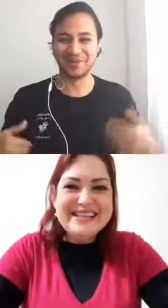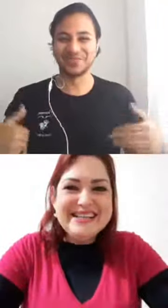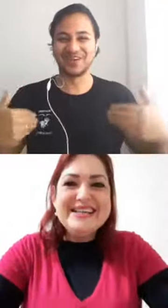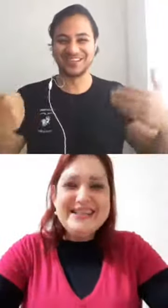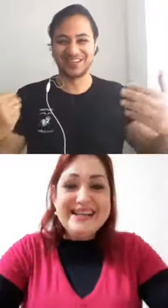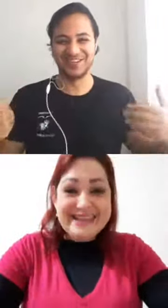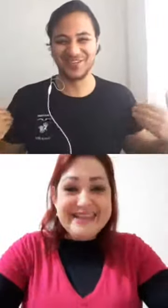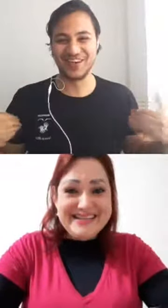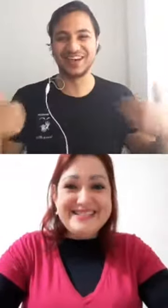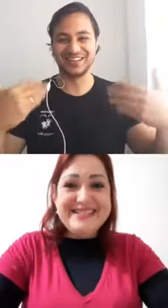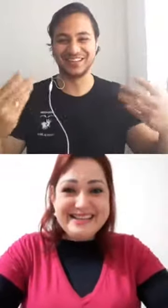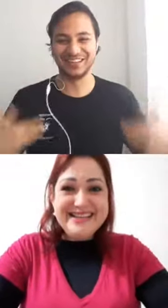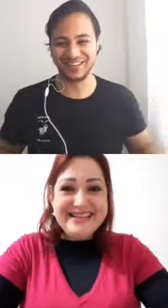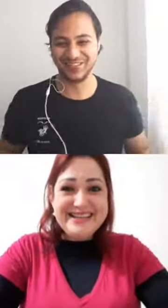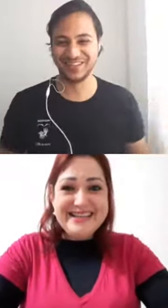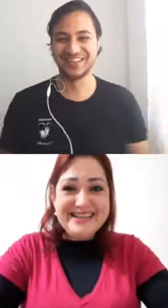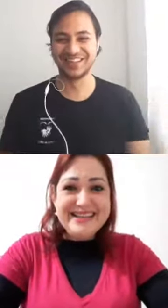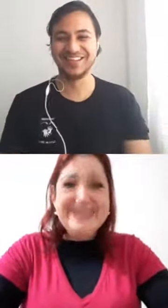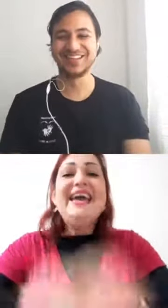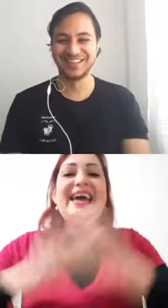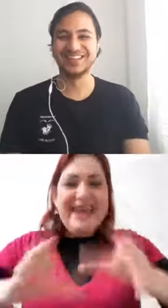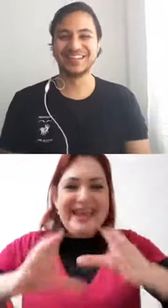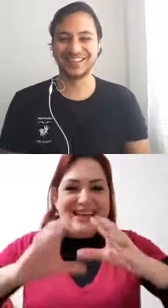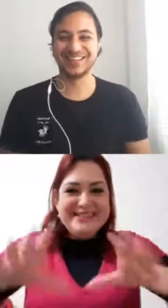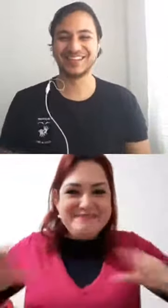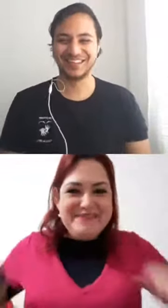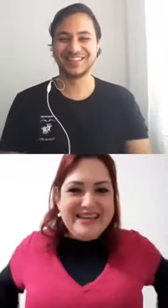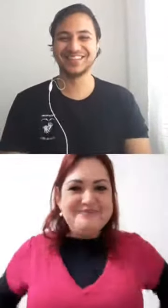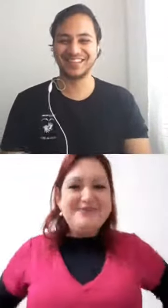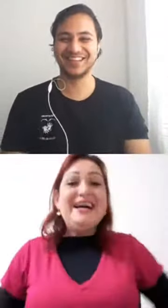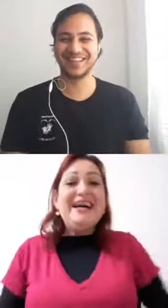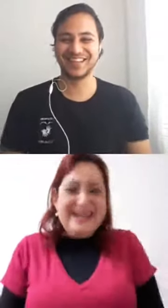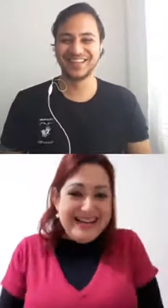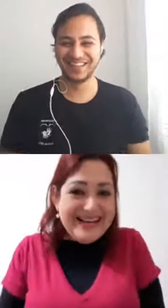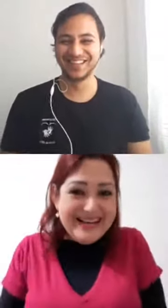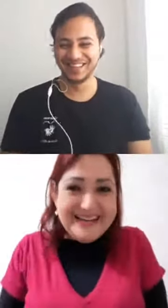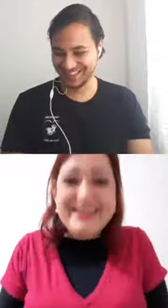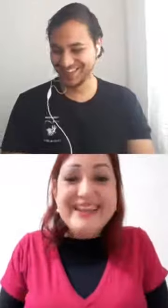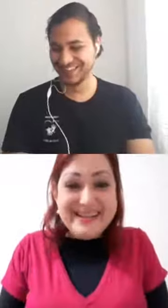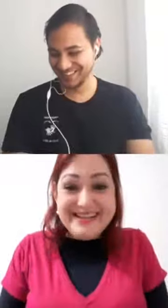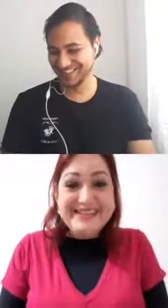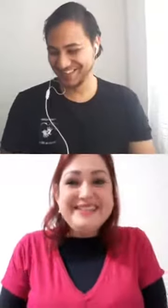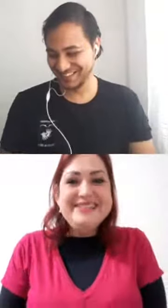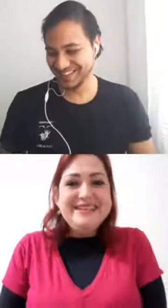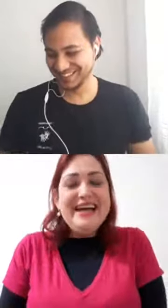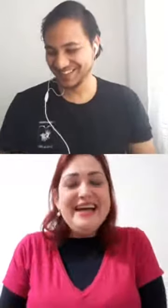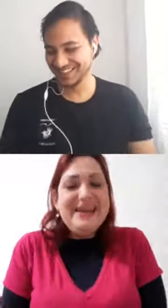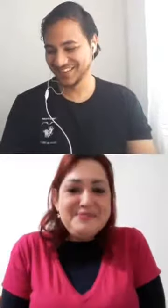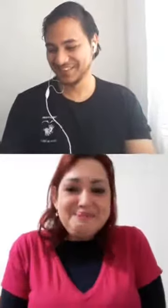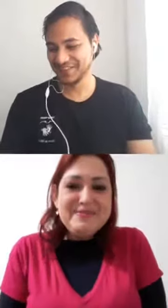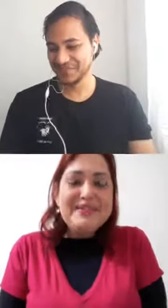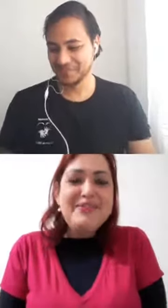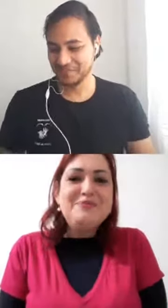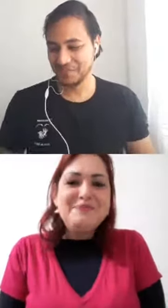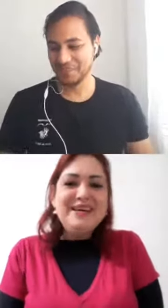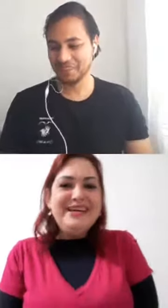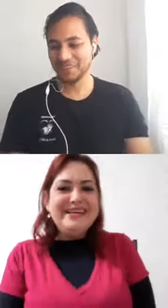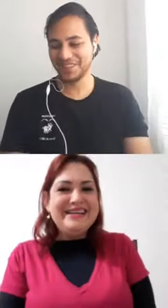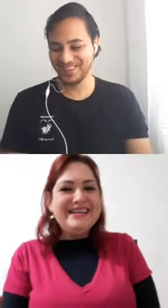Uma motivação, É isso mesmo. Olha lá.